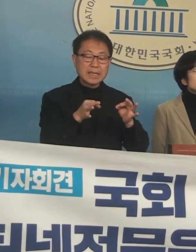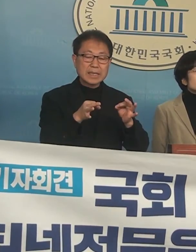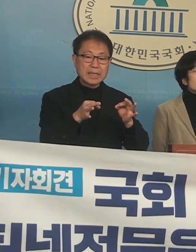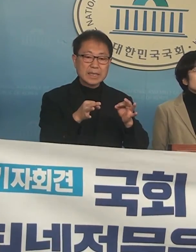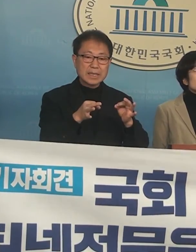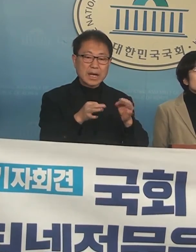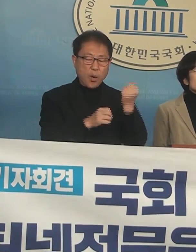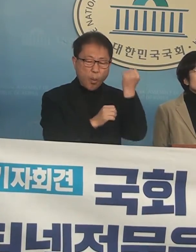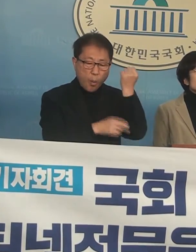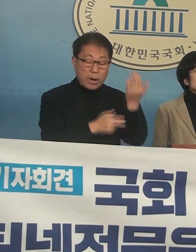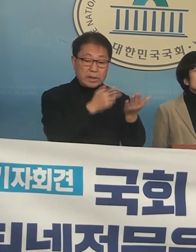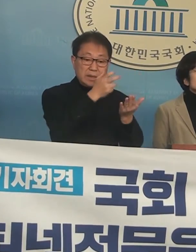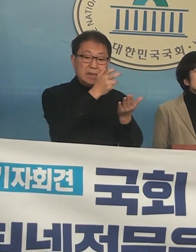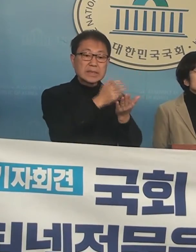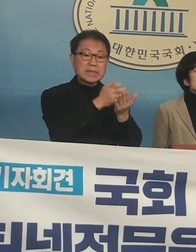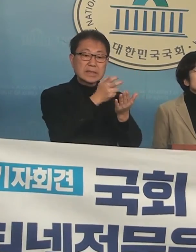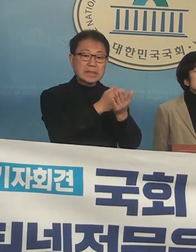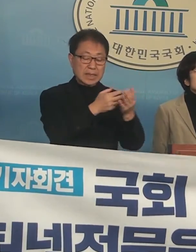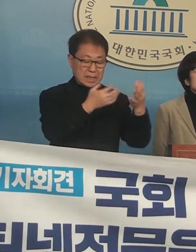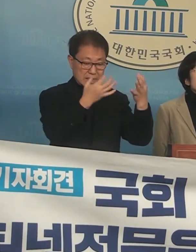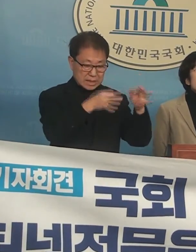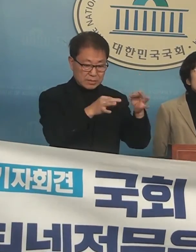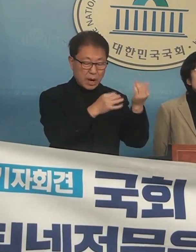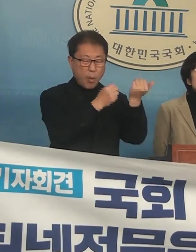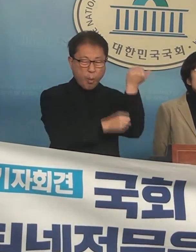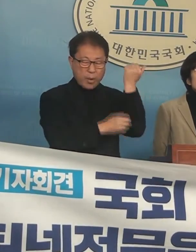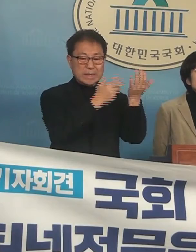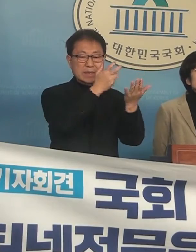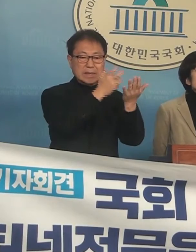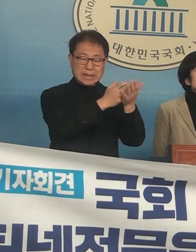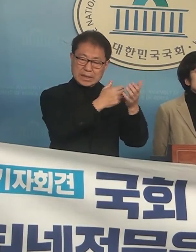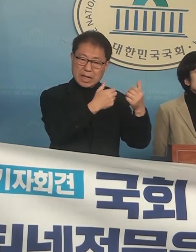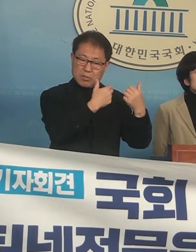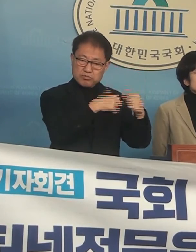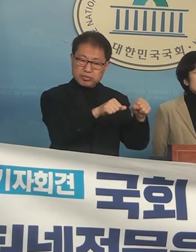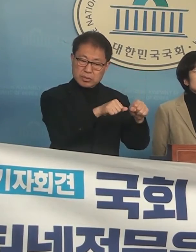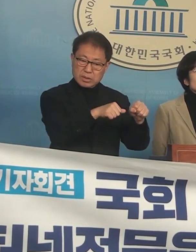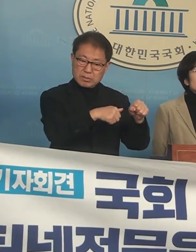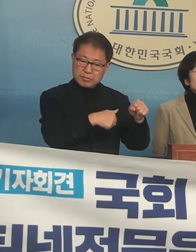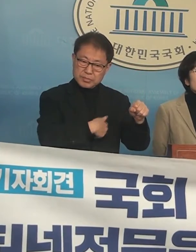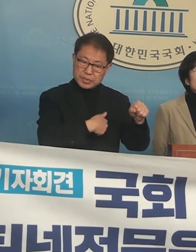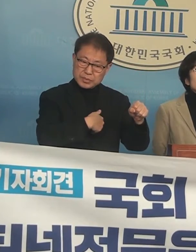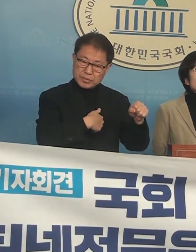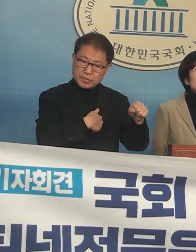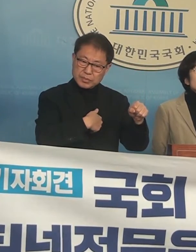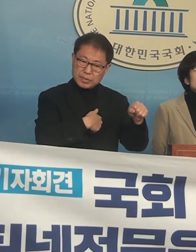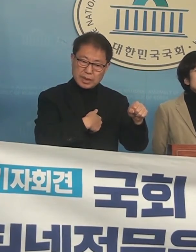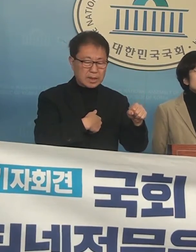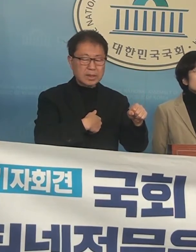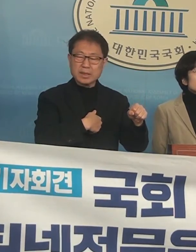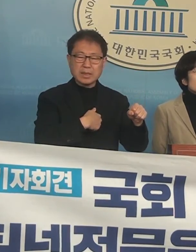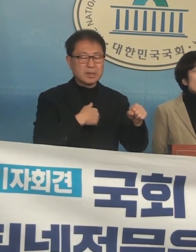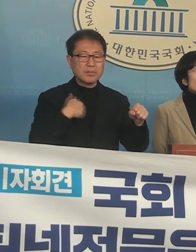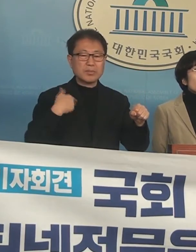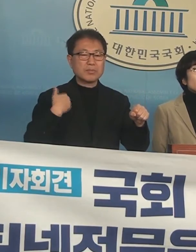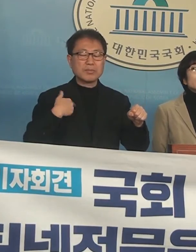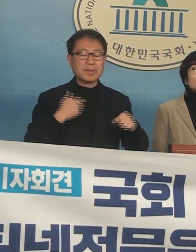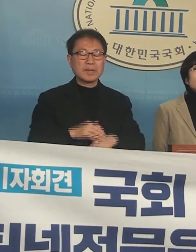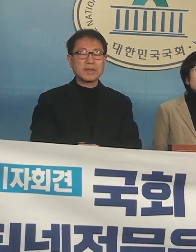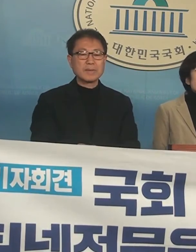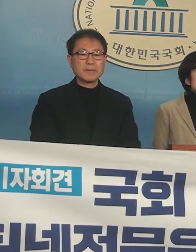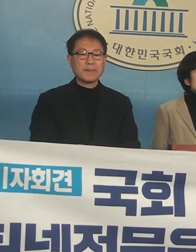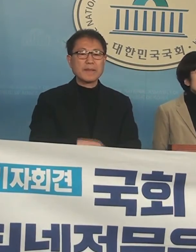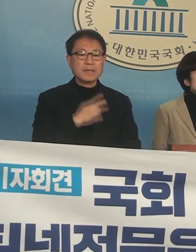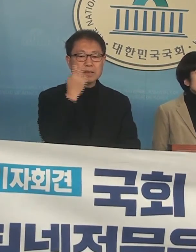주요한 원칙으로 작동되고 있었던 금융 원칙들을 훼손해야 되는 이유가 되는지는 알지 못합니다.